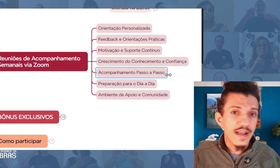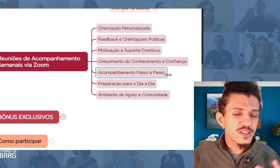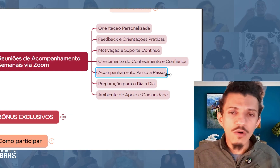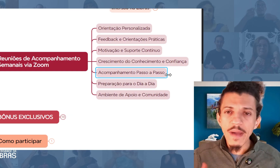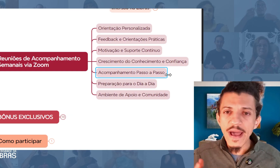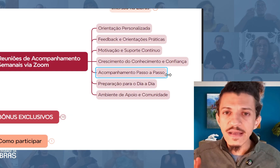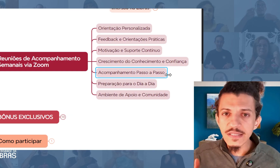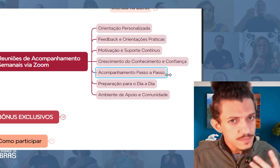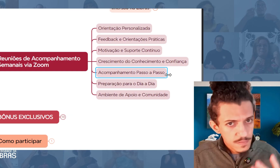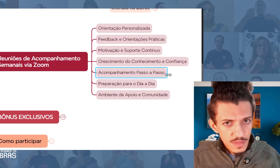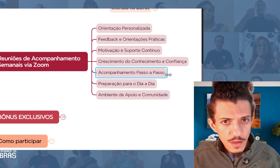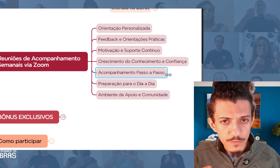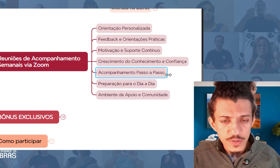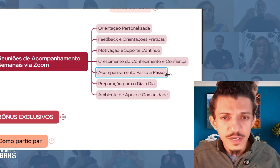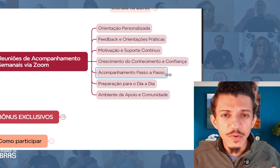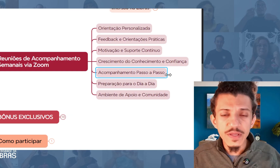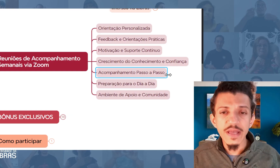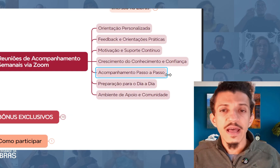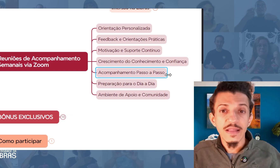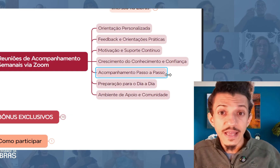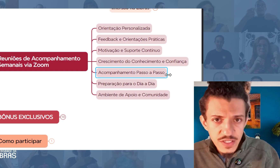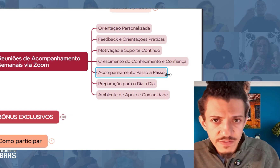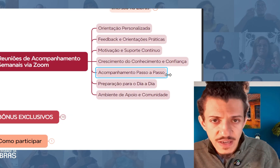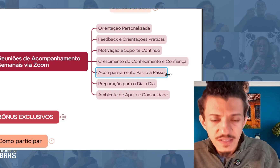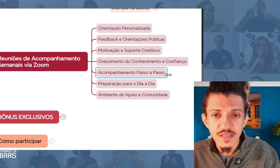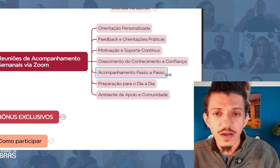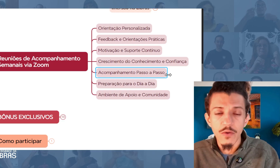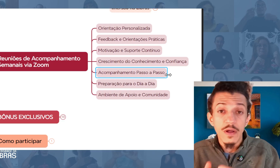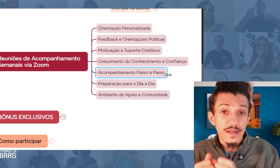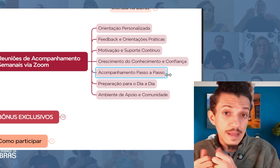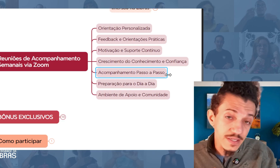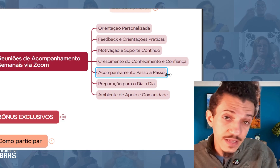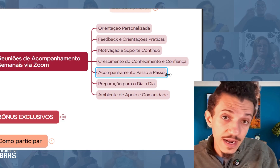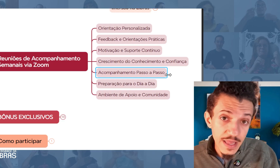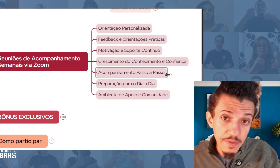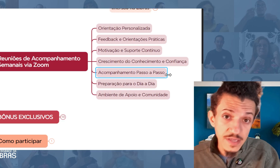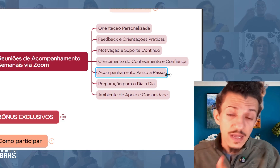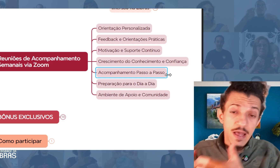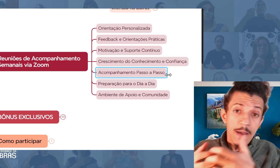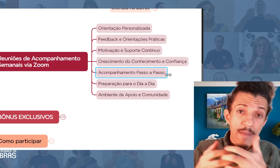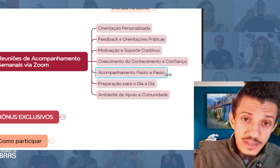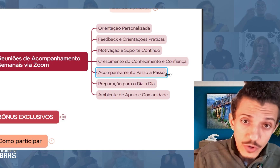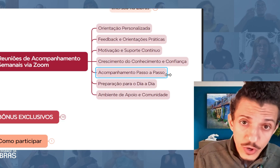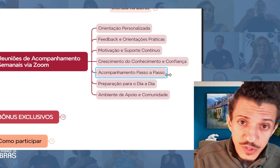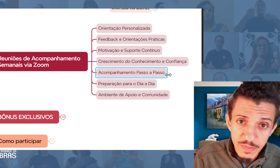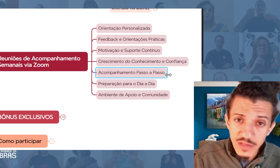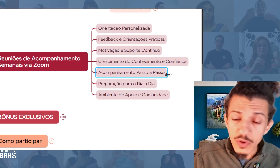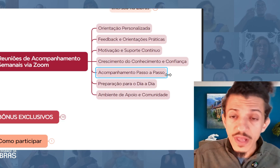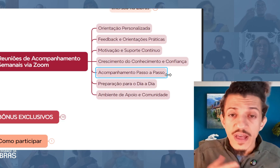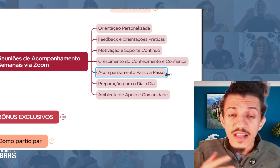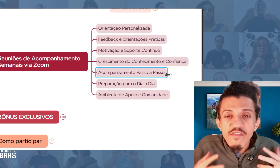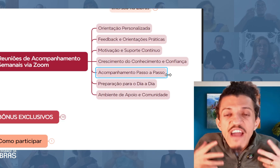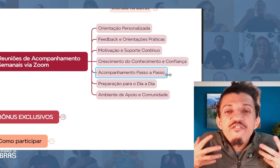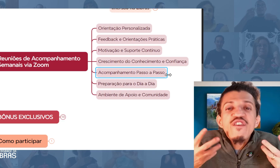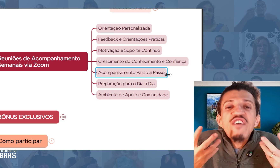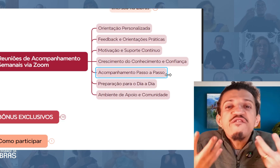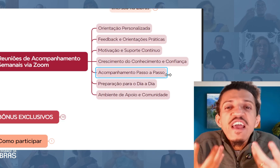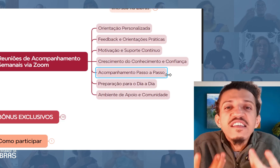já começa você poder ter essa ativação da prática na Libras, mais as reuniões de mentoria. Então você